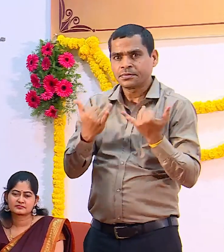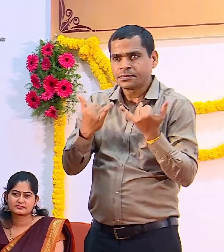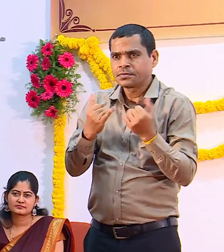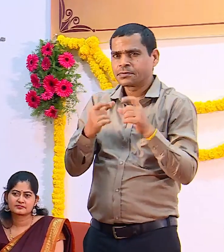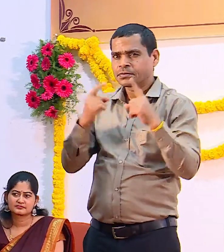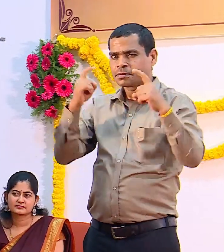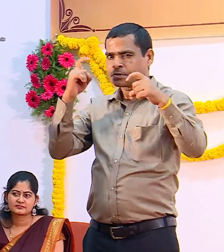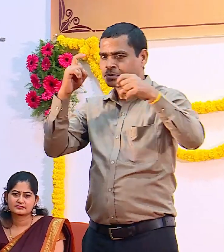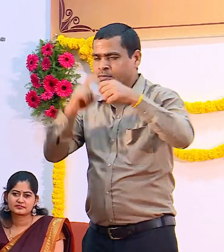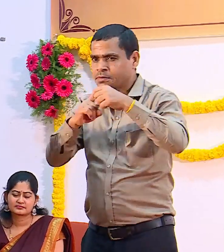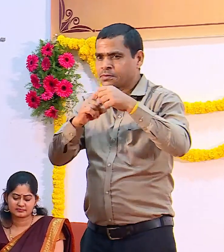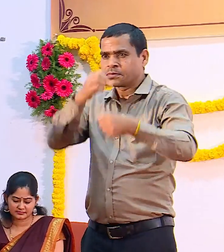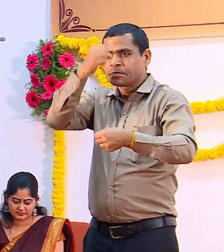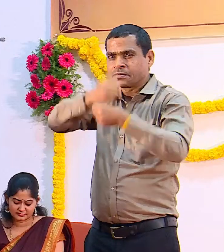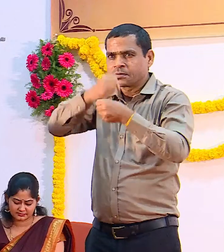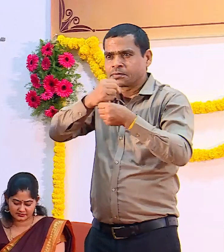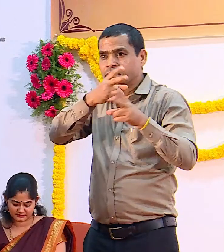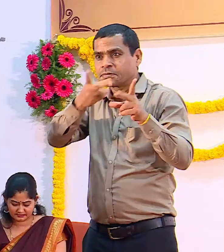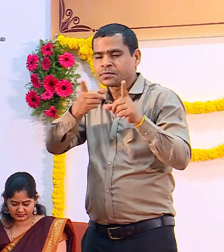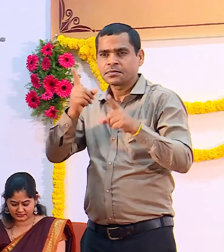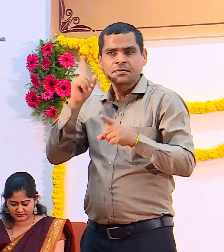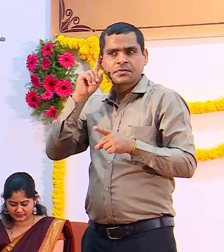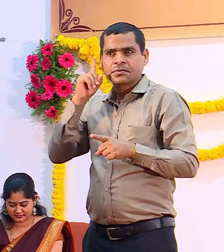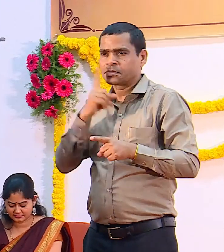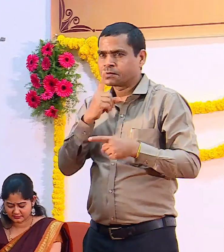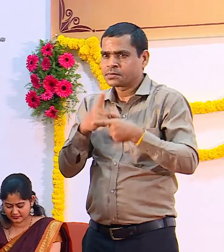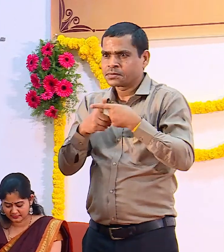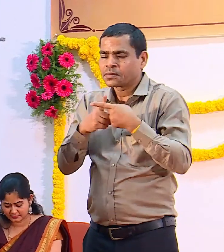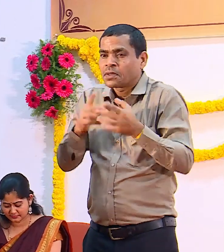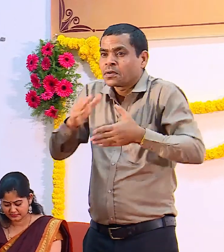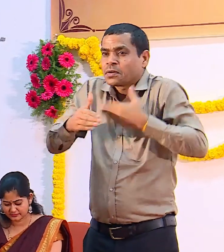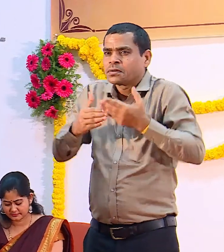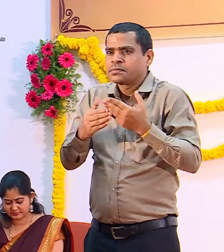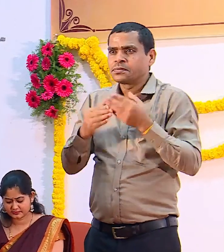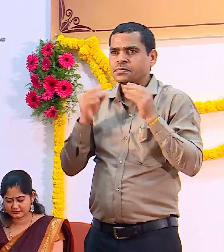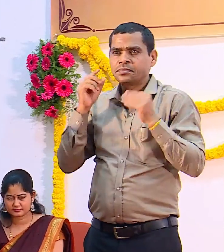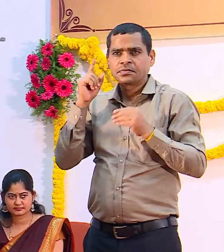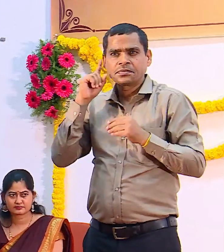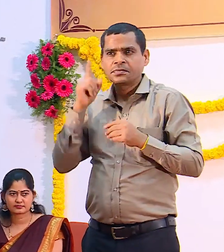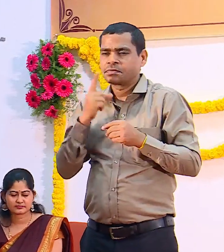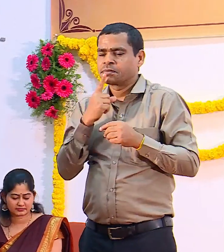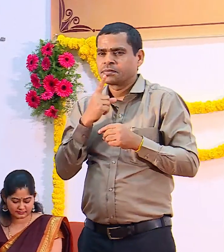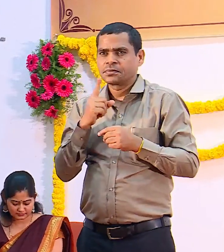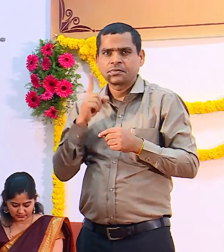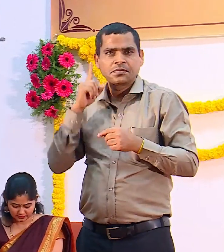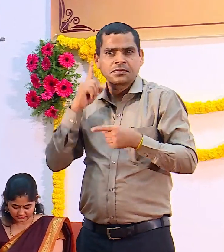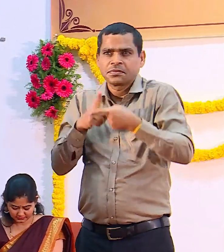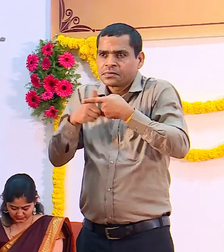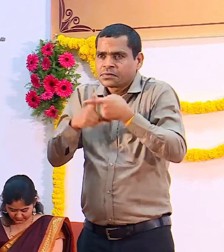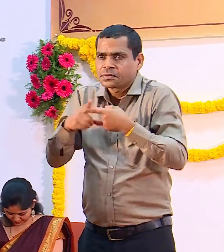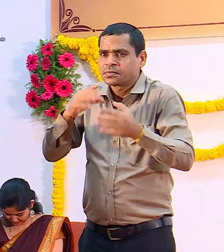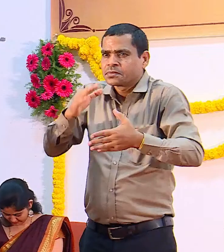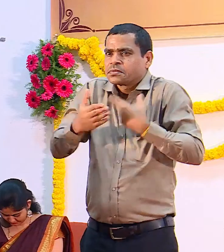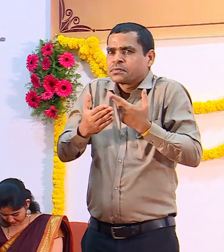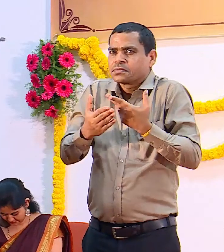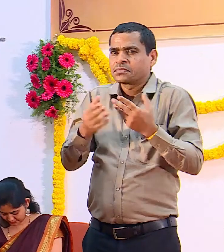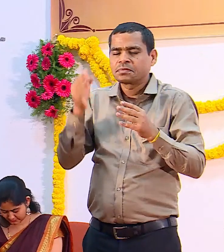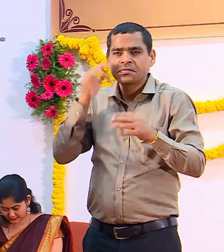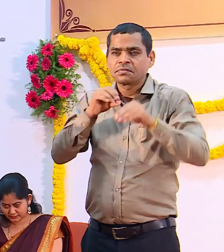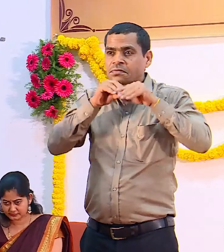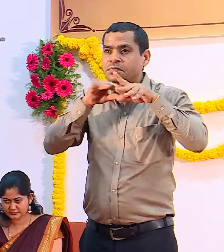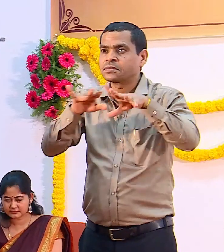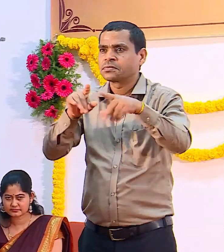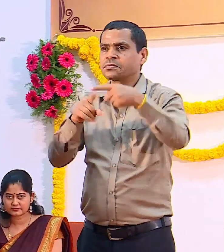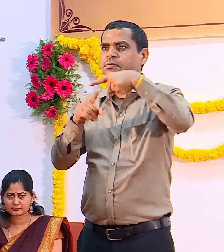कंसर्न ऑफ द गवर्नमेंट दैट दोज हु आर हैविंग hearing disability they should also be able to hear able to understand what is being broadcast on